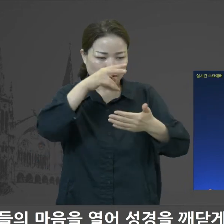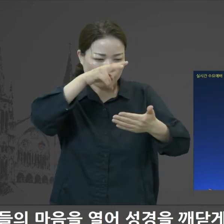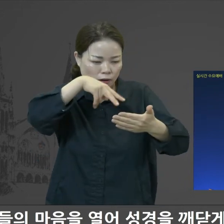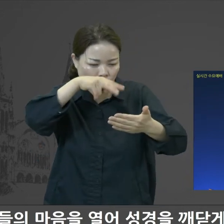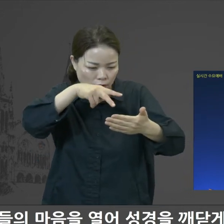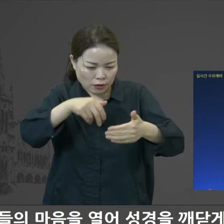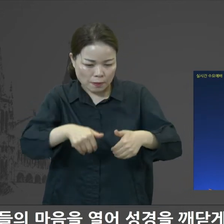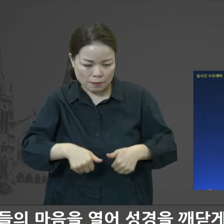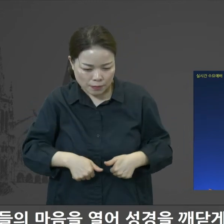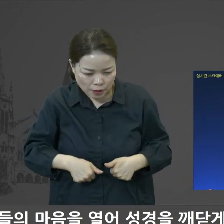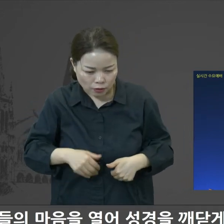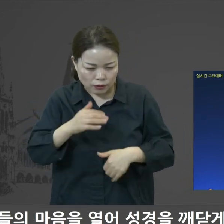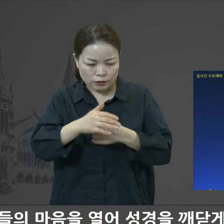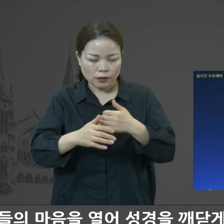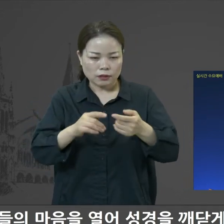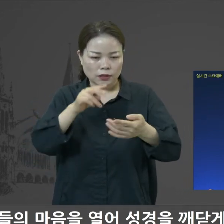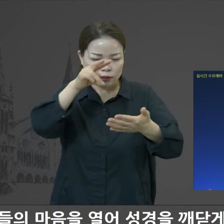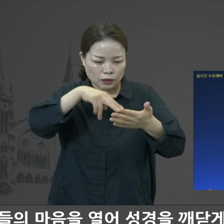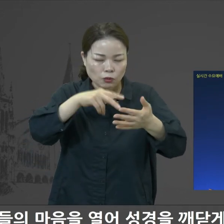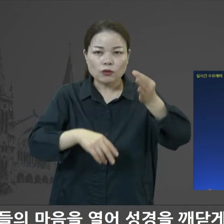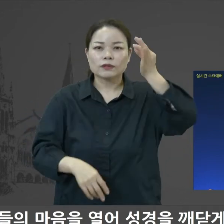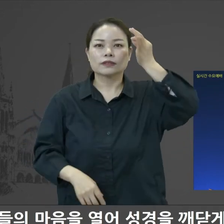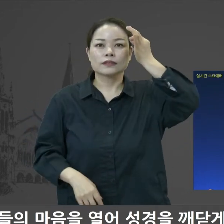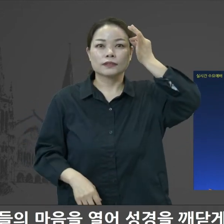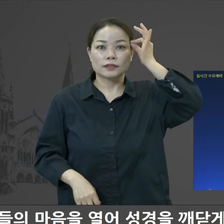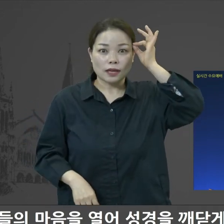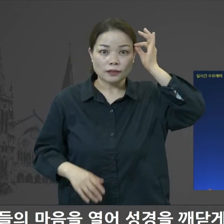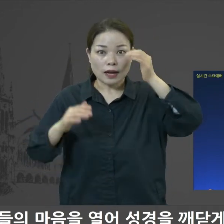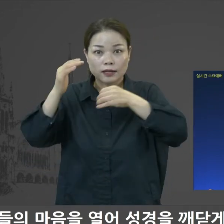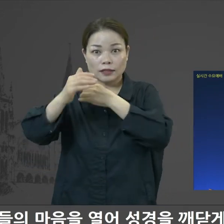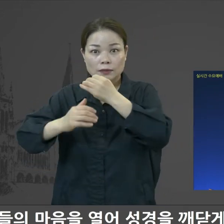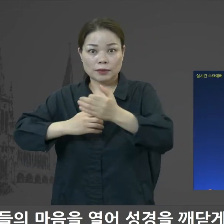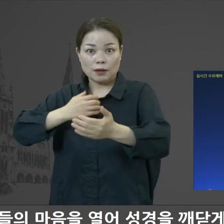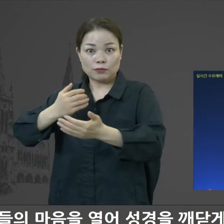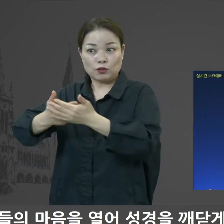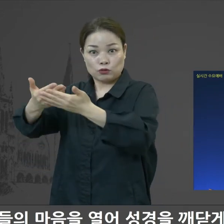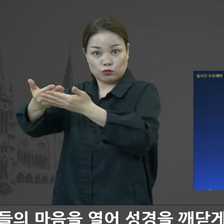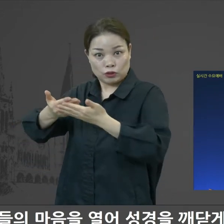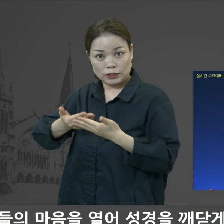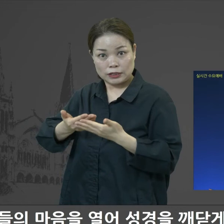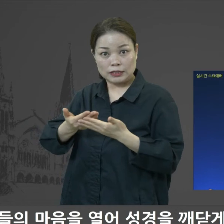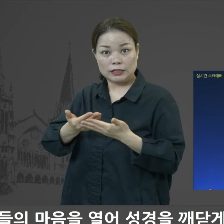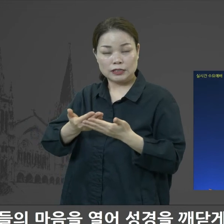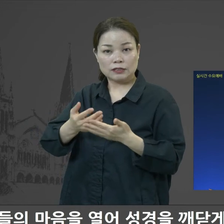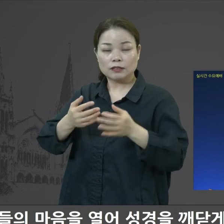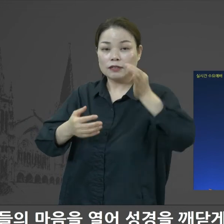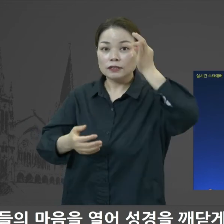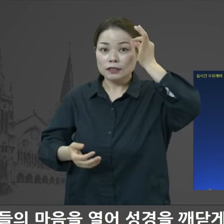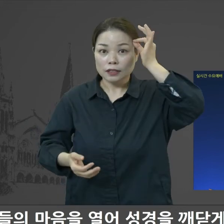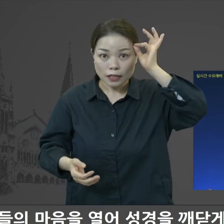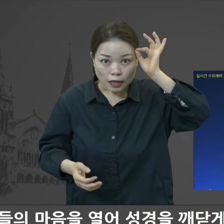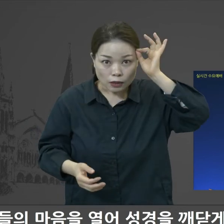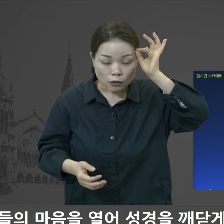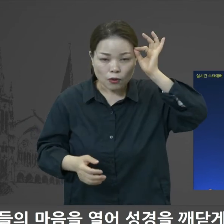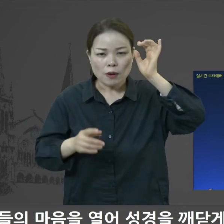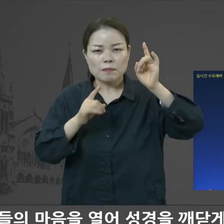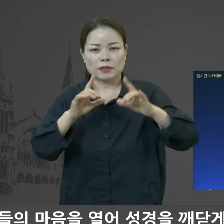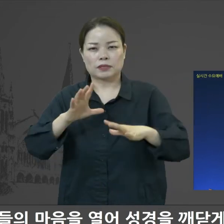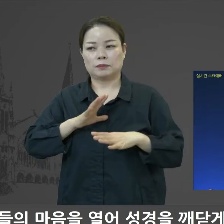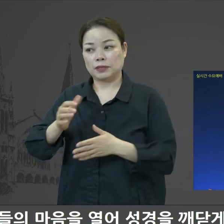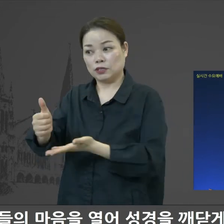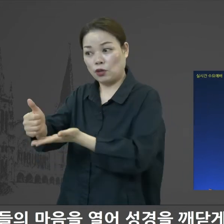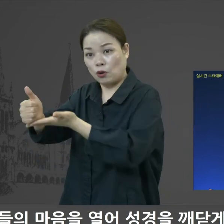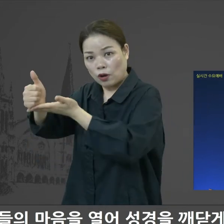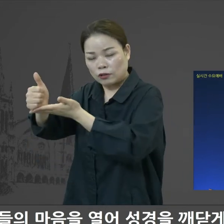것, 성경을 깨닫는 일, 하나님의 감동으로 된 하나님의 말씀을 깨닫고 그 말씀에